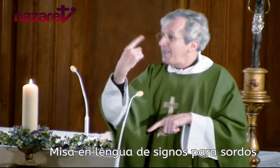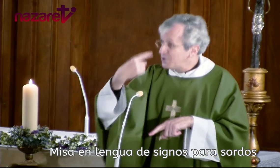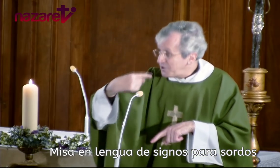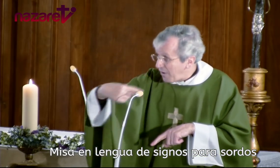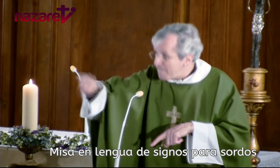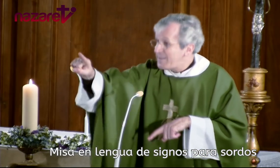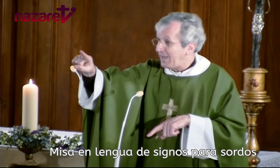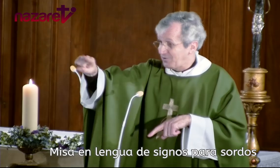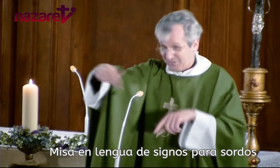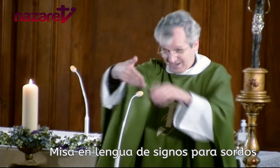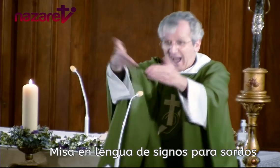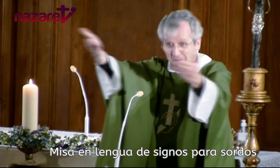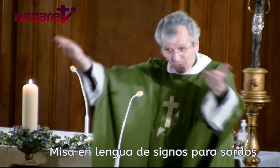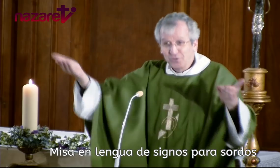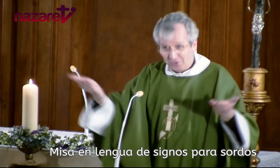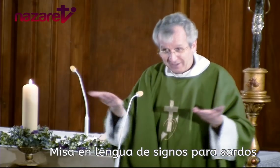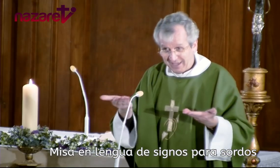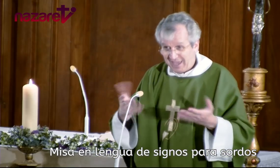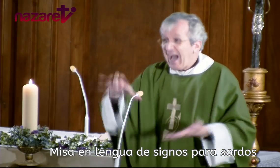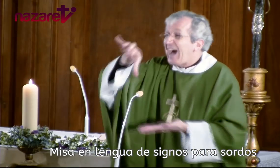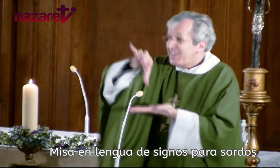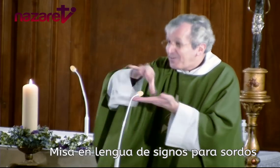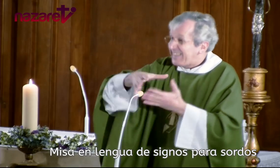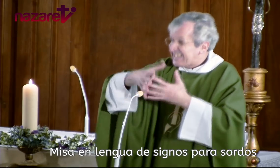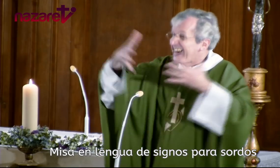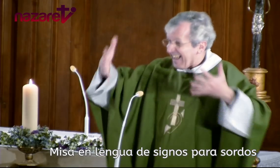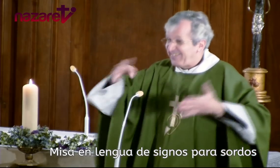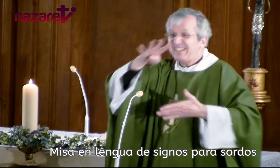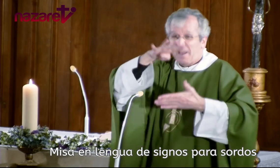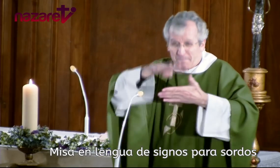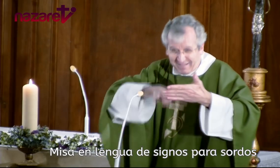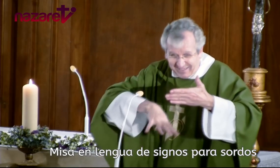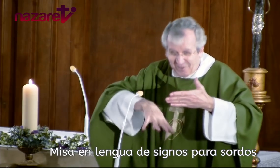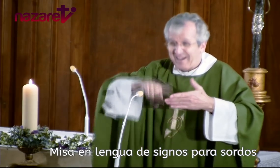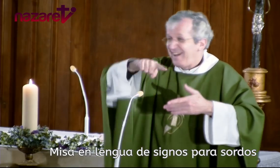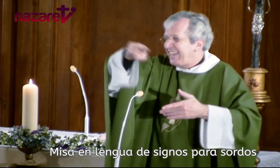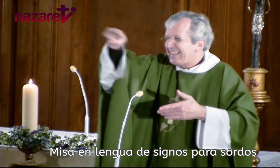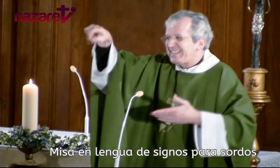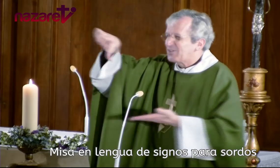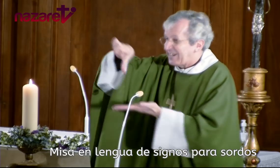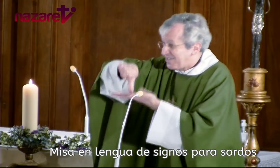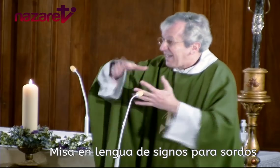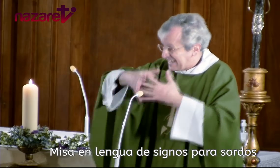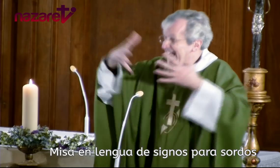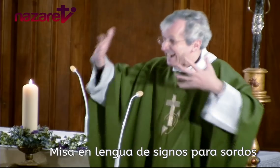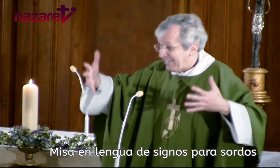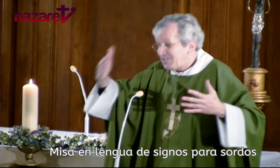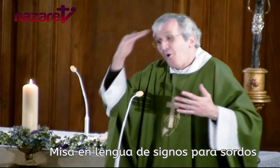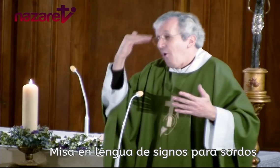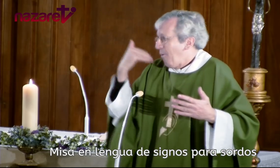sido enviados al mundo, a ciudades grandes, Barcelona y tantas otras ciudades grandes, o